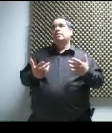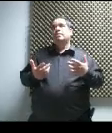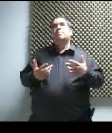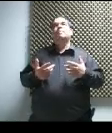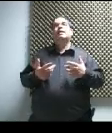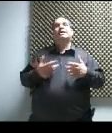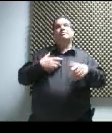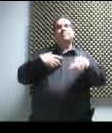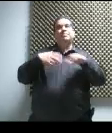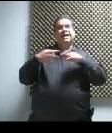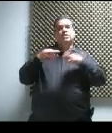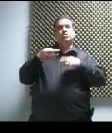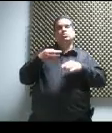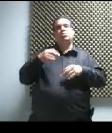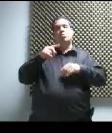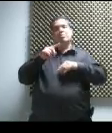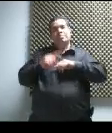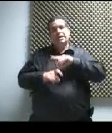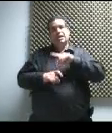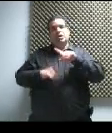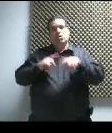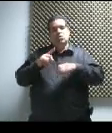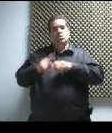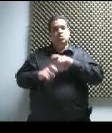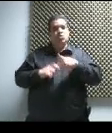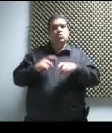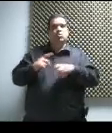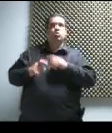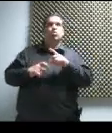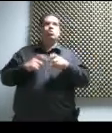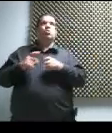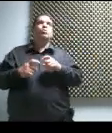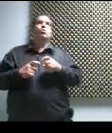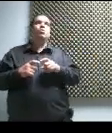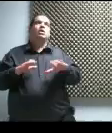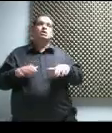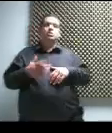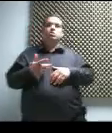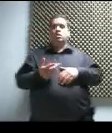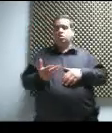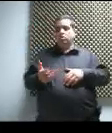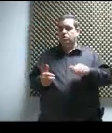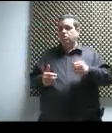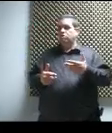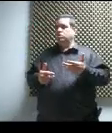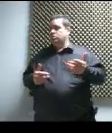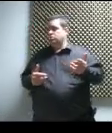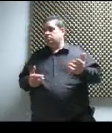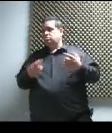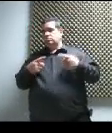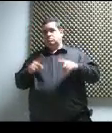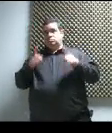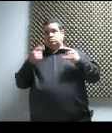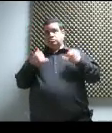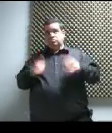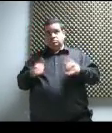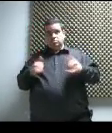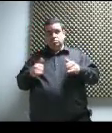te va haciendo como un quiz. Ok. Y tú le dices, vas a hacer esto, vas a hacer lo otro. Y entonces, mientras tú juegas,